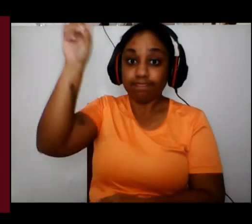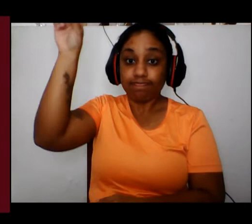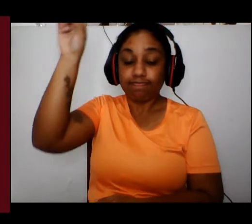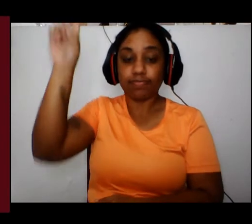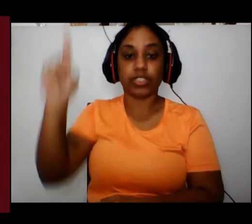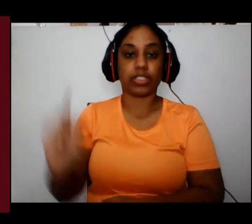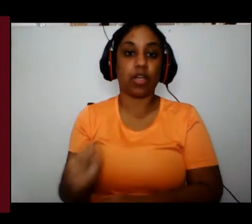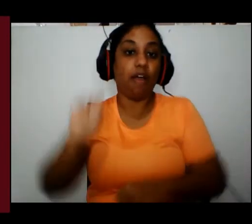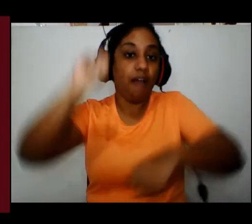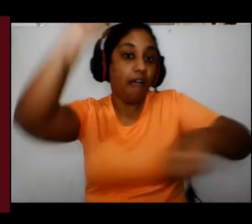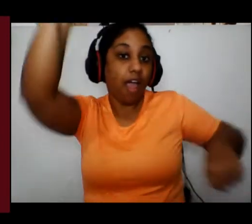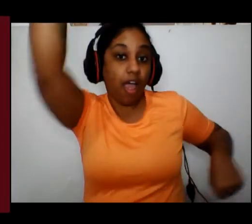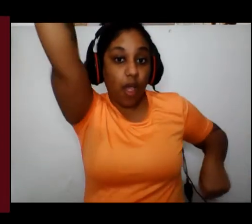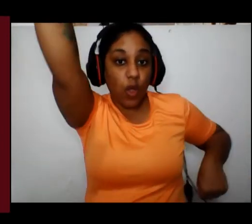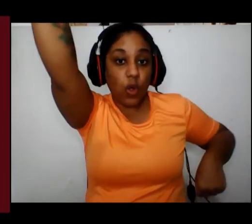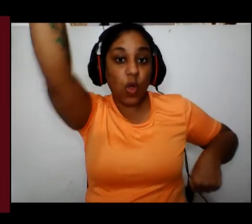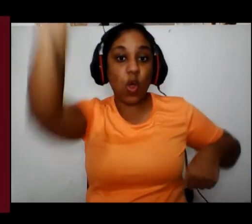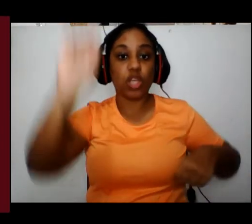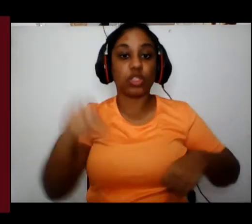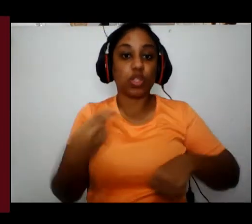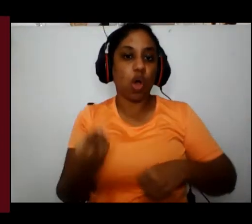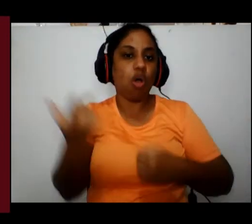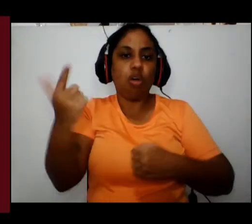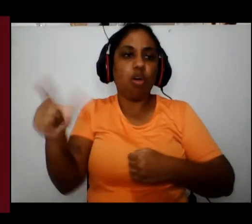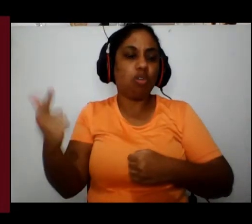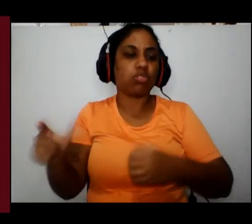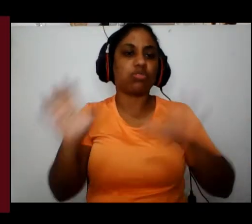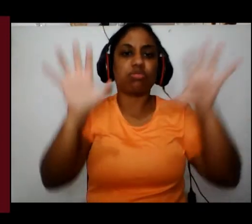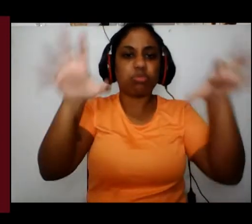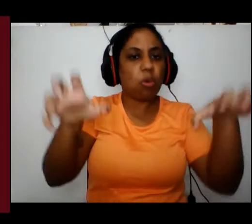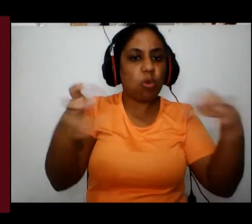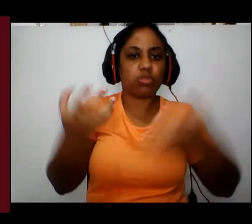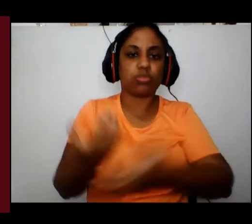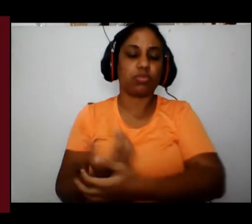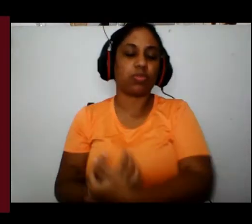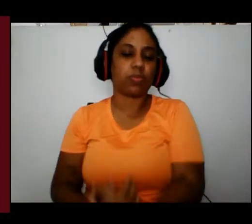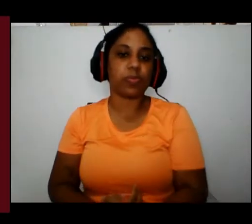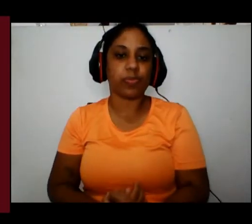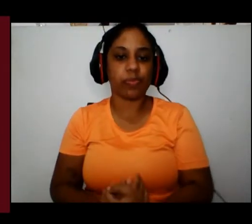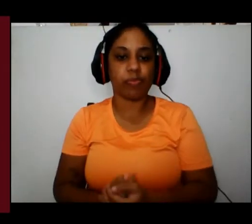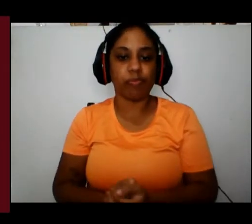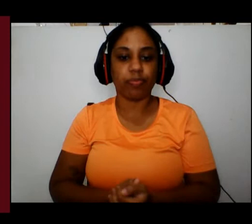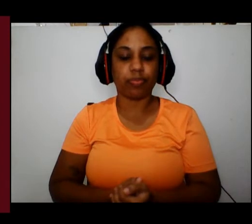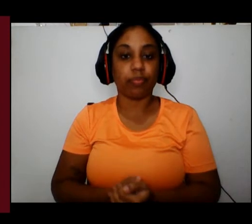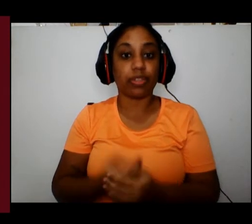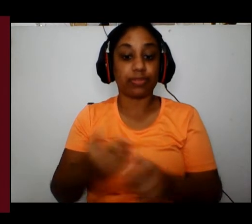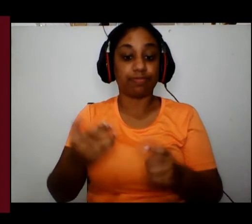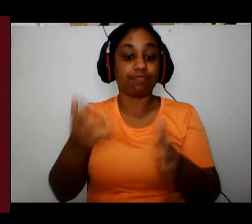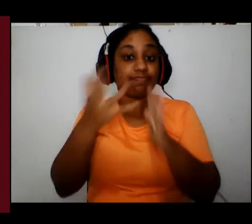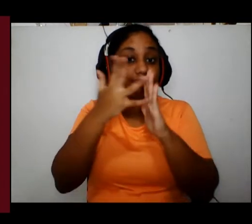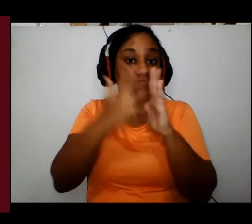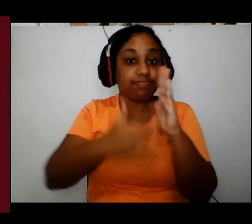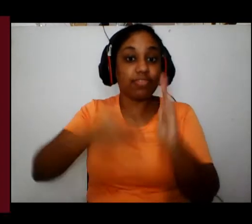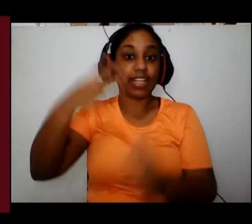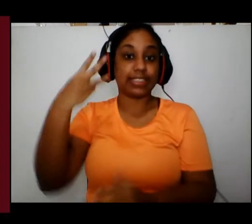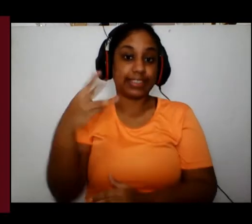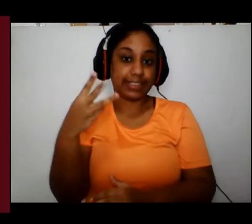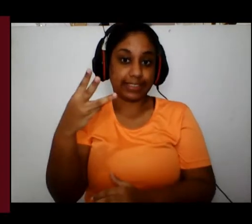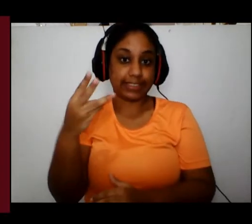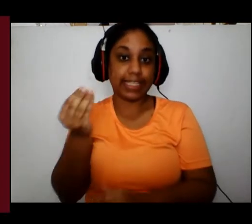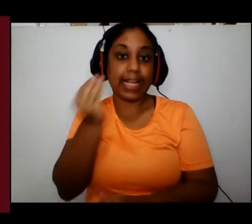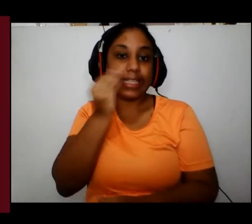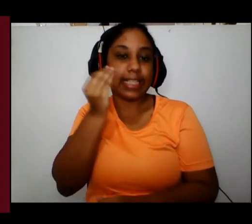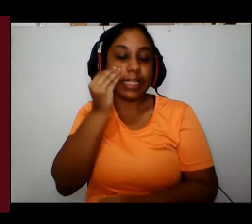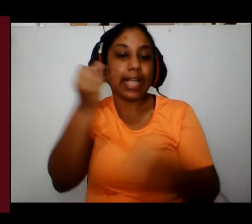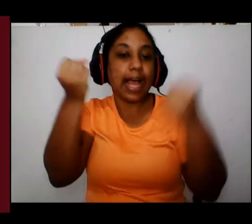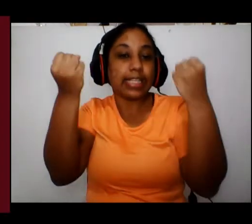muito deuses, semideuses, heróis e também outros seres sobrenaturais. E a última característica, o mito